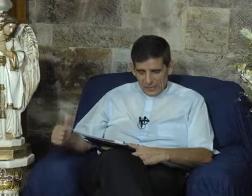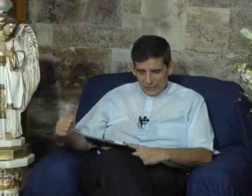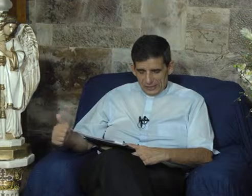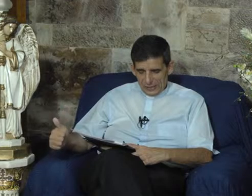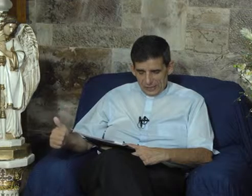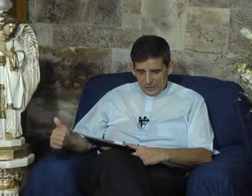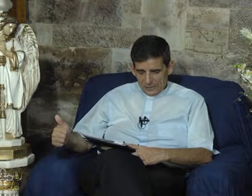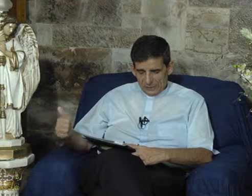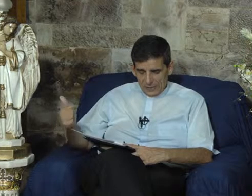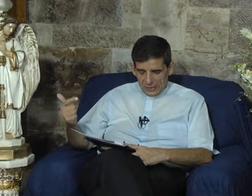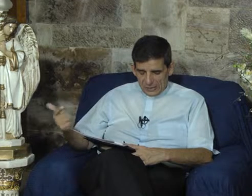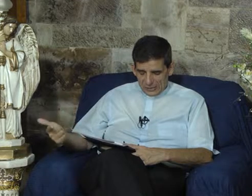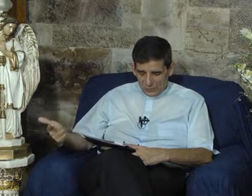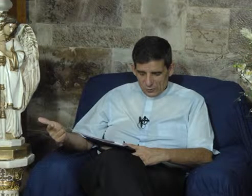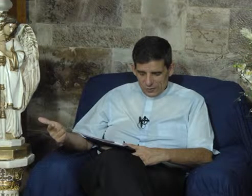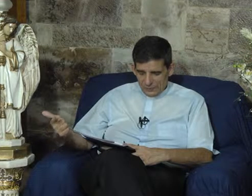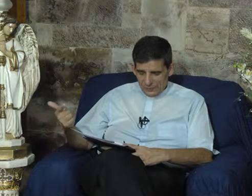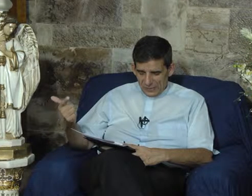dia.